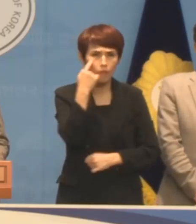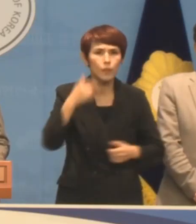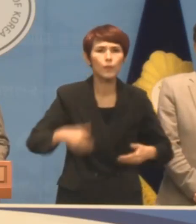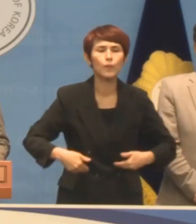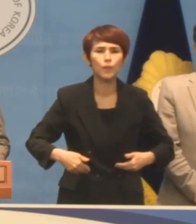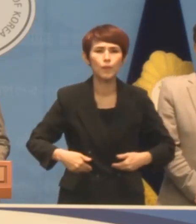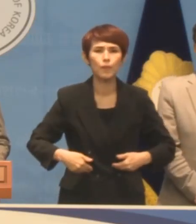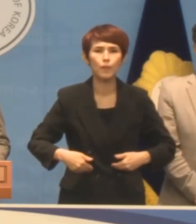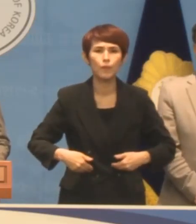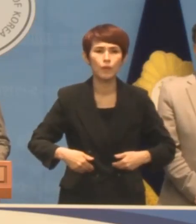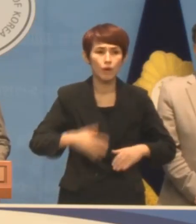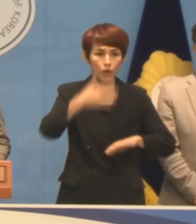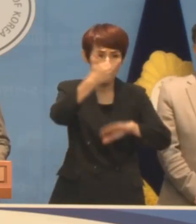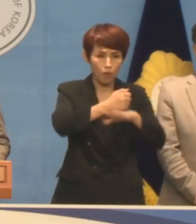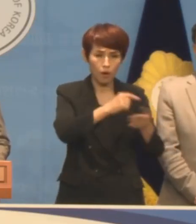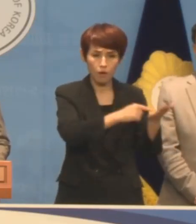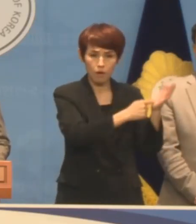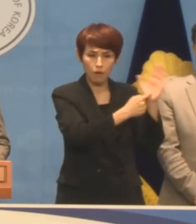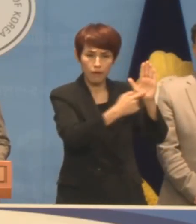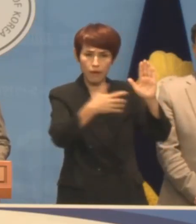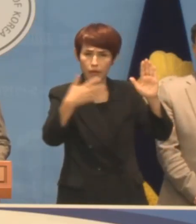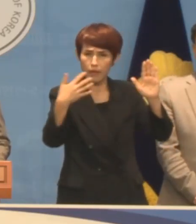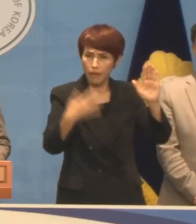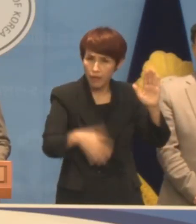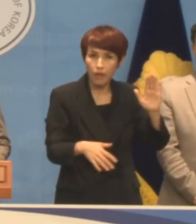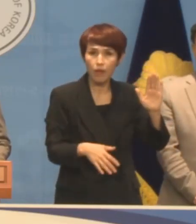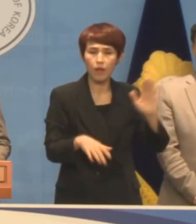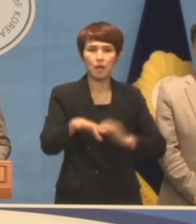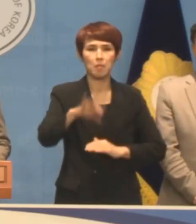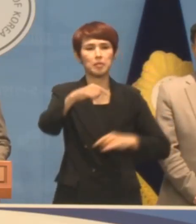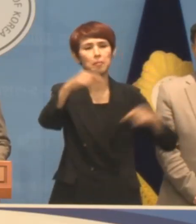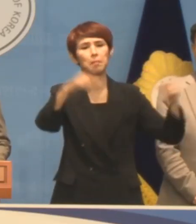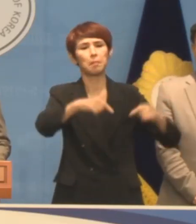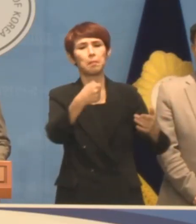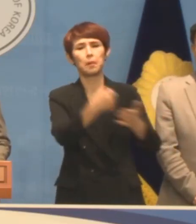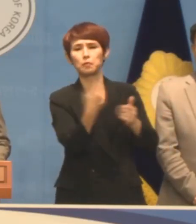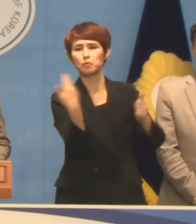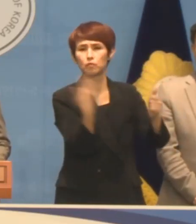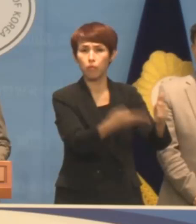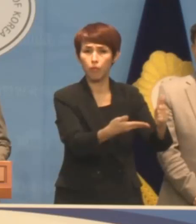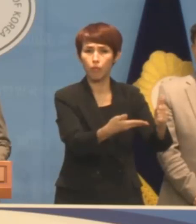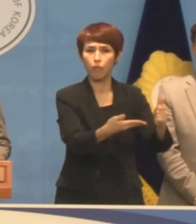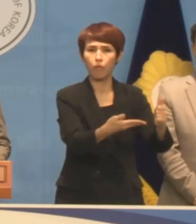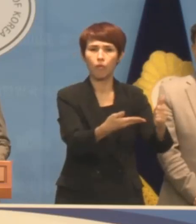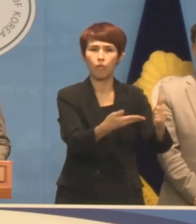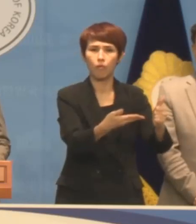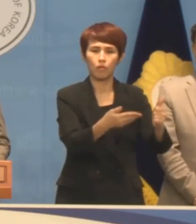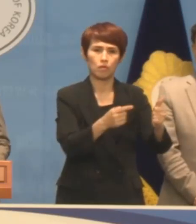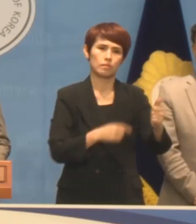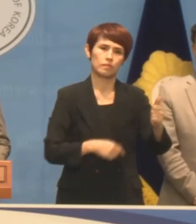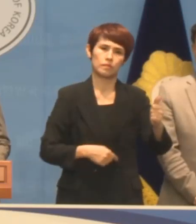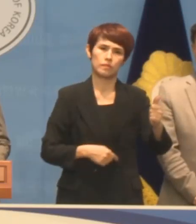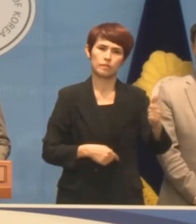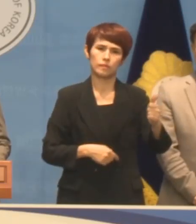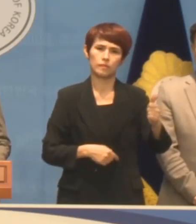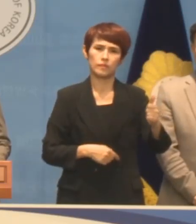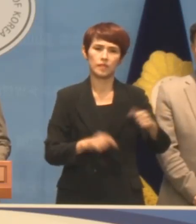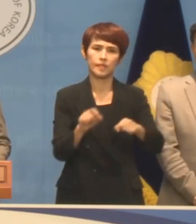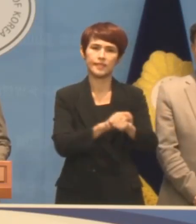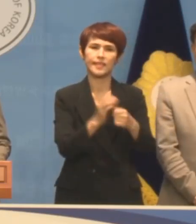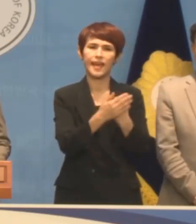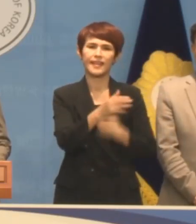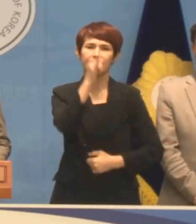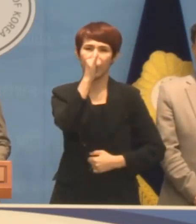필요합니다. 이 결과가 발표되지 않은 상태에서 우선 협상 대상자로 지정이 돼 있기 때문에 지금 현재 특혜